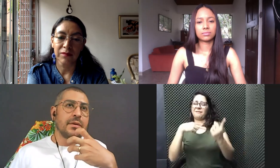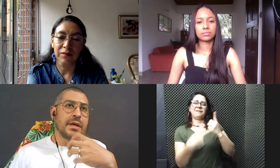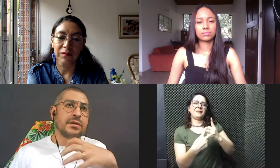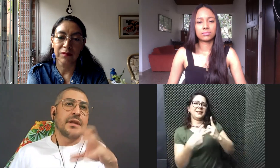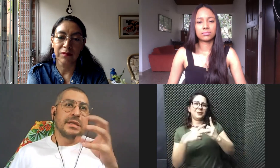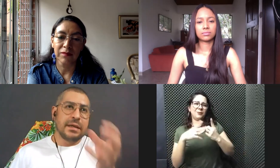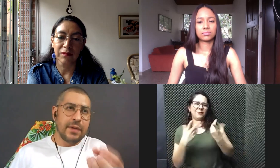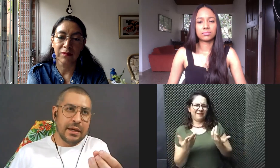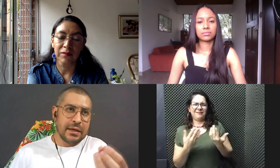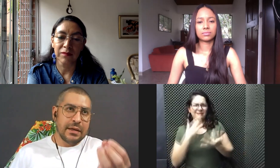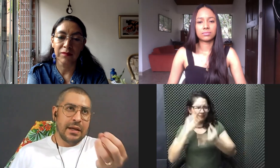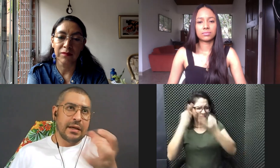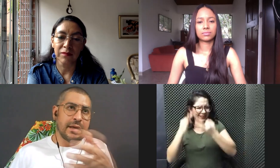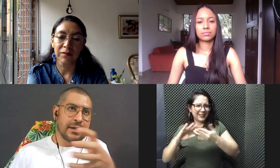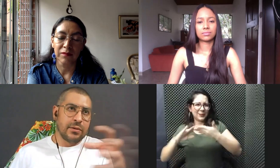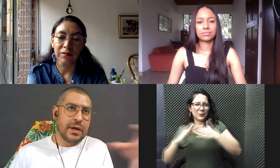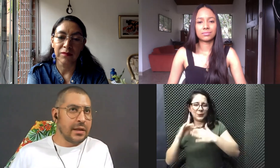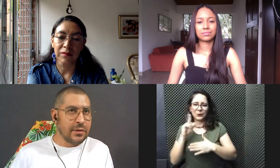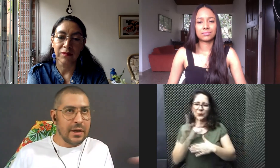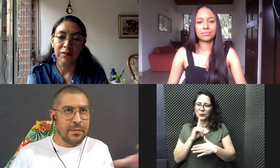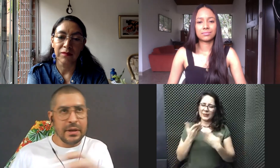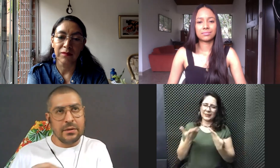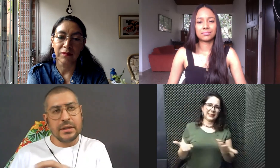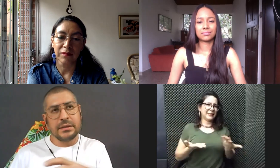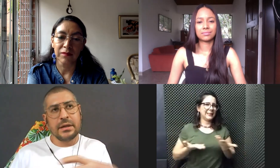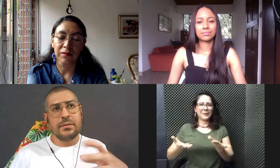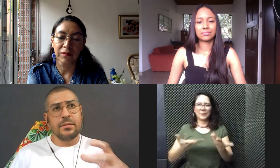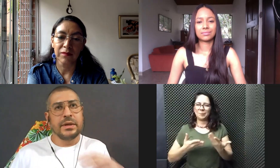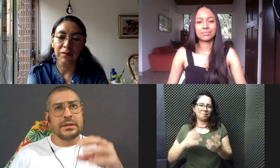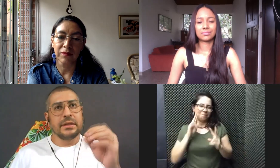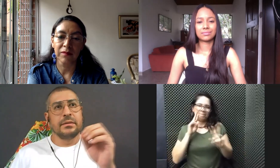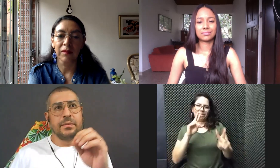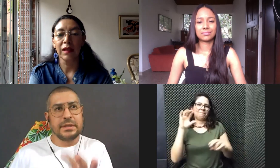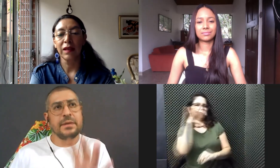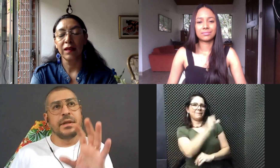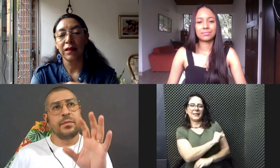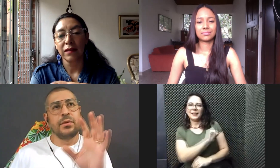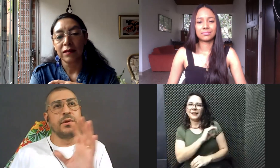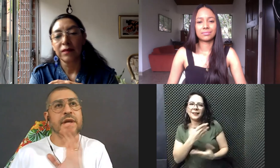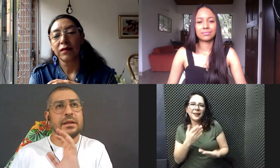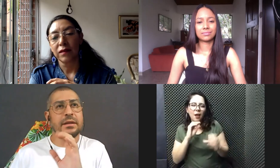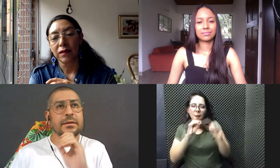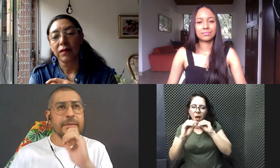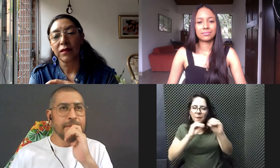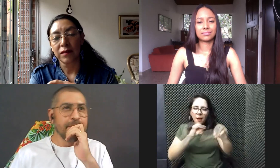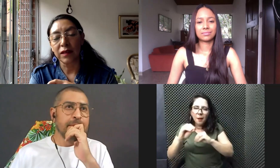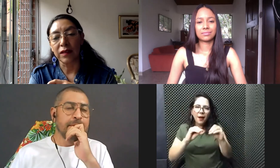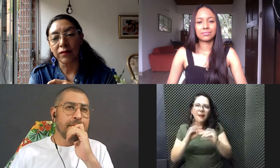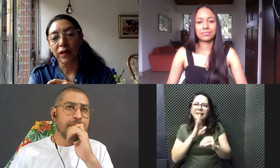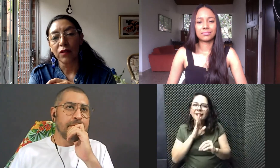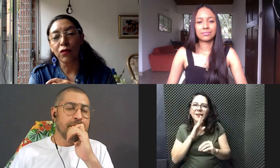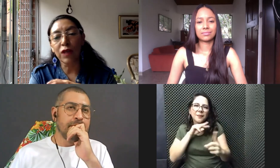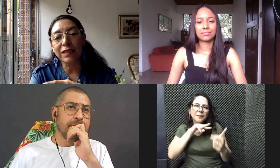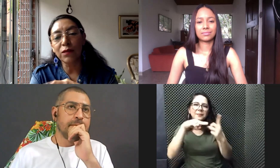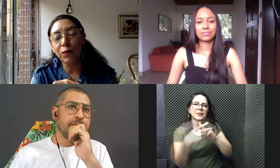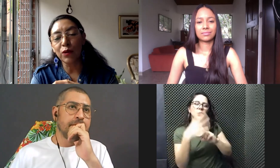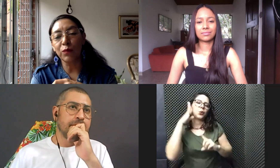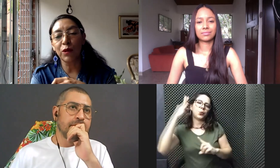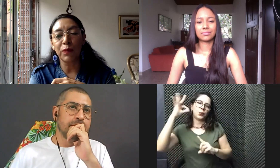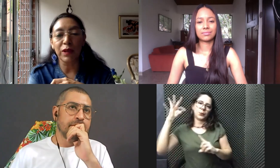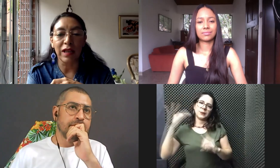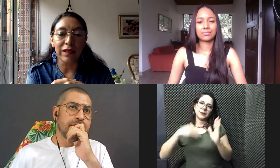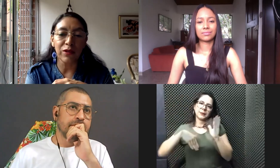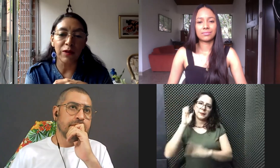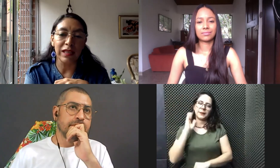una comunidad sorda y se ve que la arquitectura de toda la película está compuesta precisamente por un oyente. Sí, tú tocaste un punto